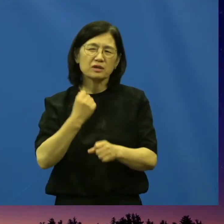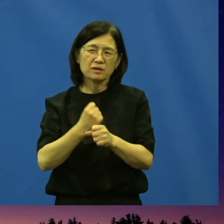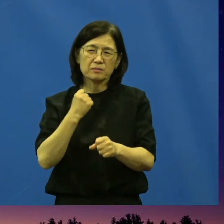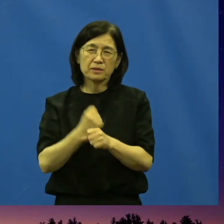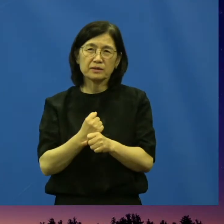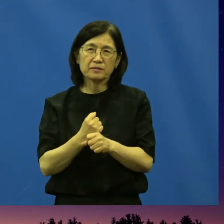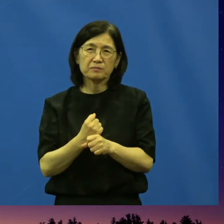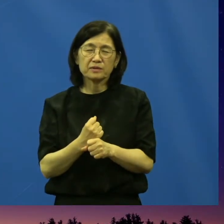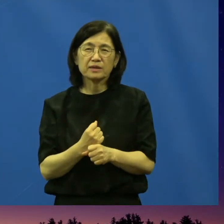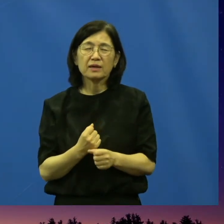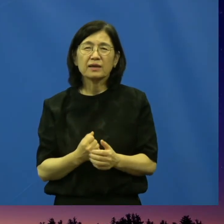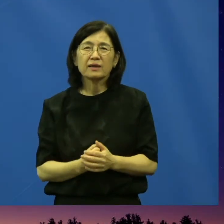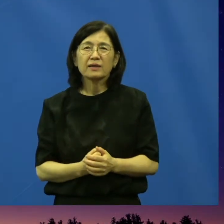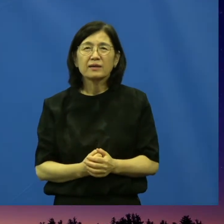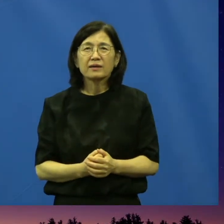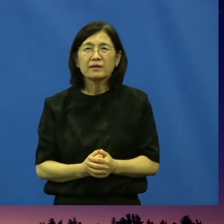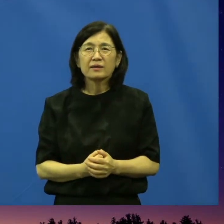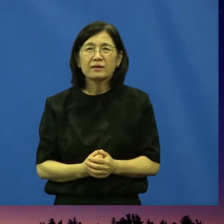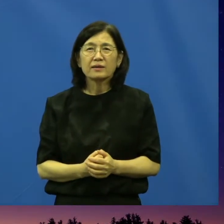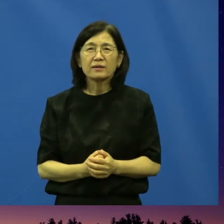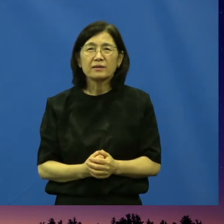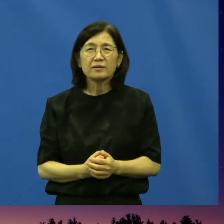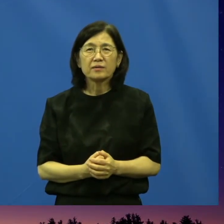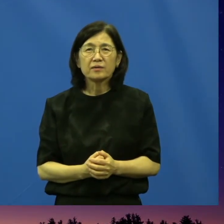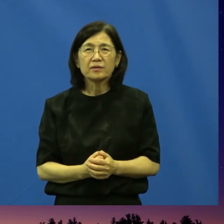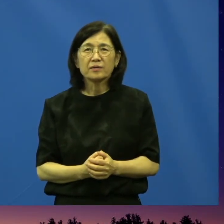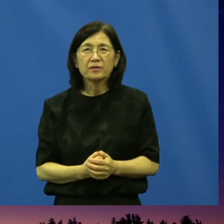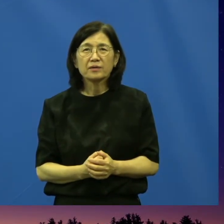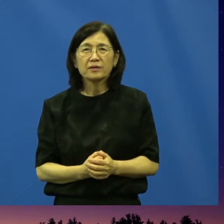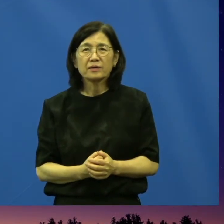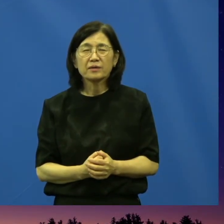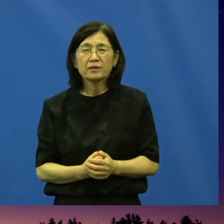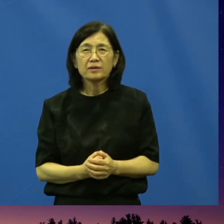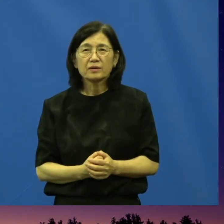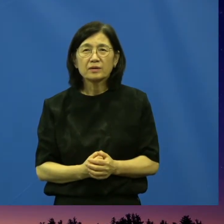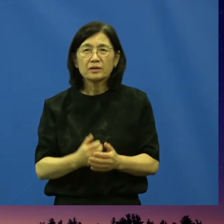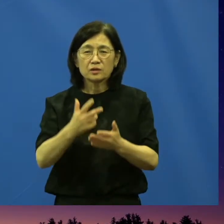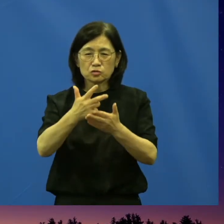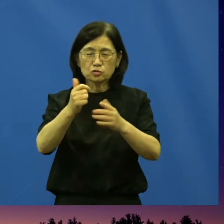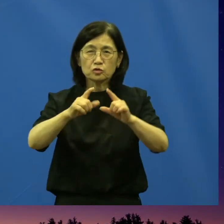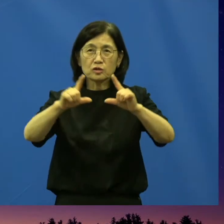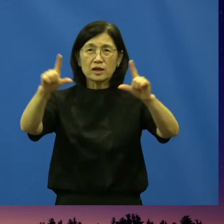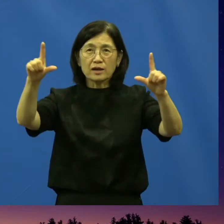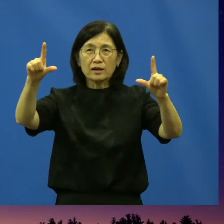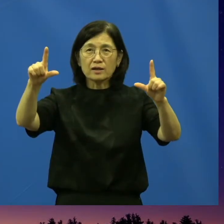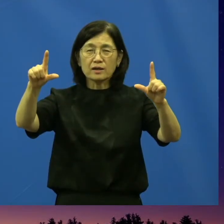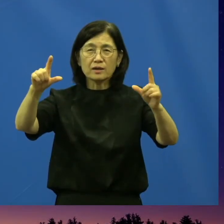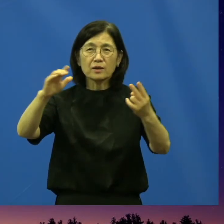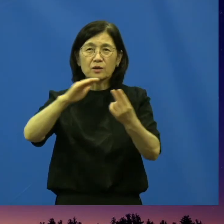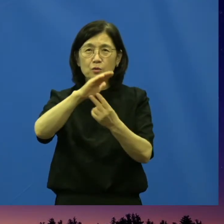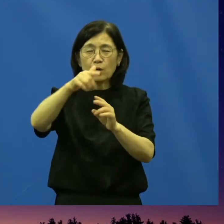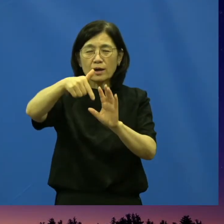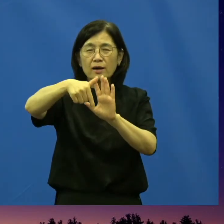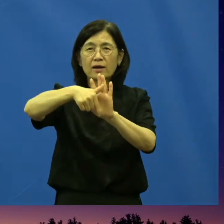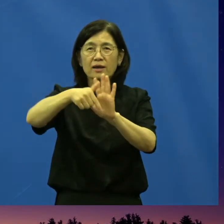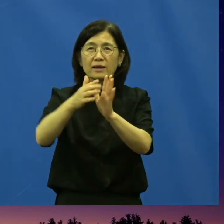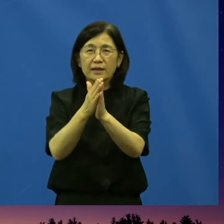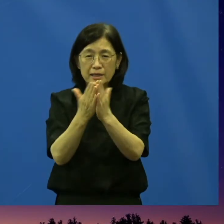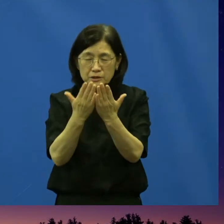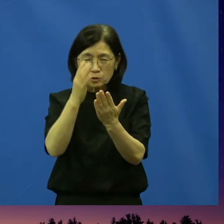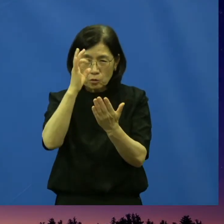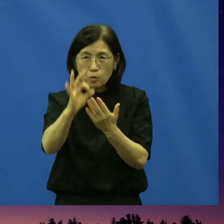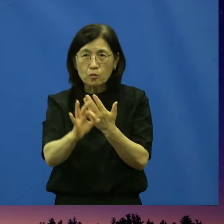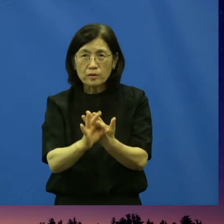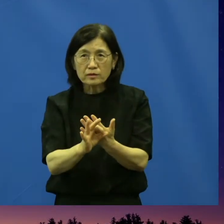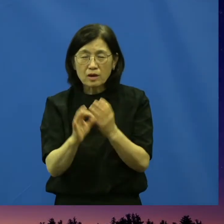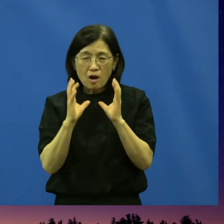예수의 피밖에 없네. 그래서 요즘 여러분, 제가 주일날 요한계시록에서 어린 양 예수, 그 어린 양